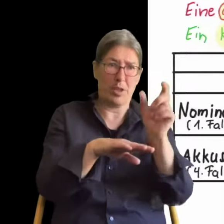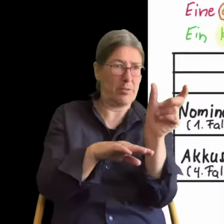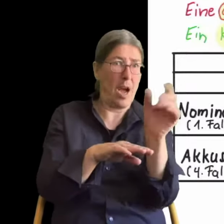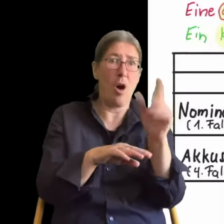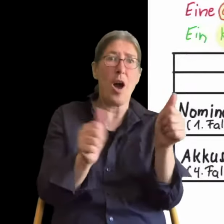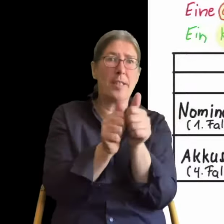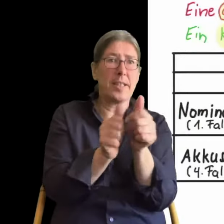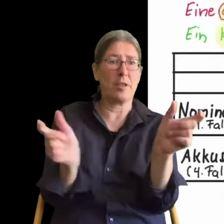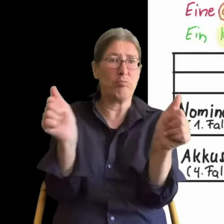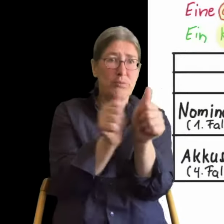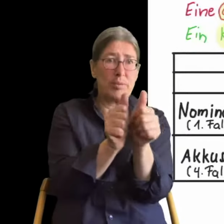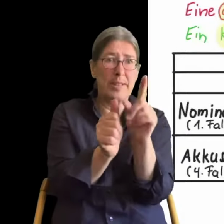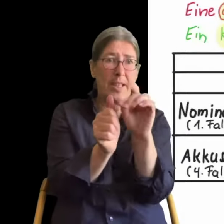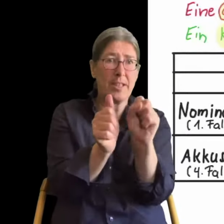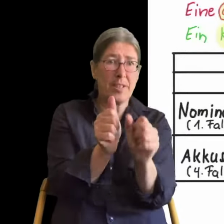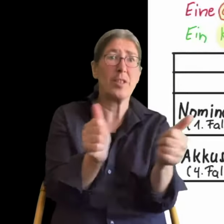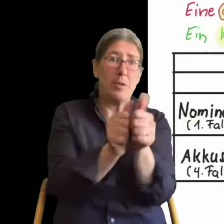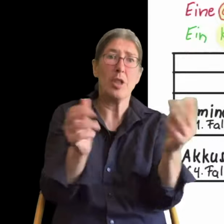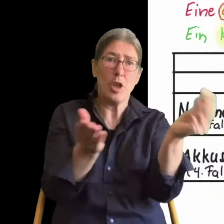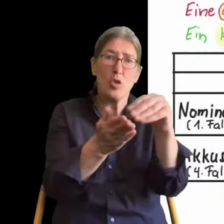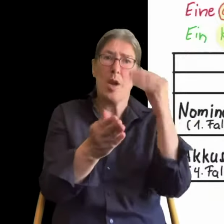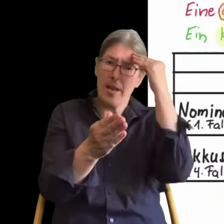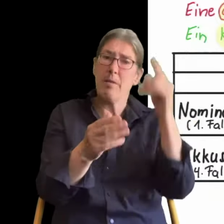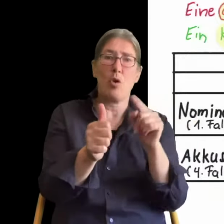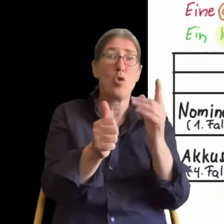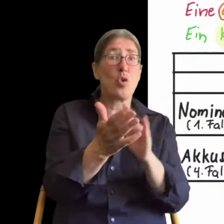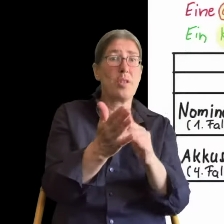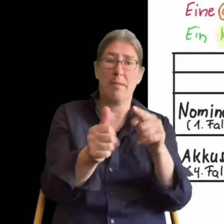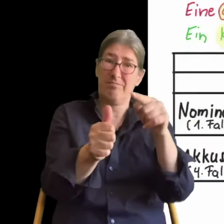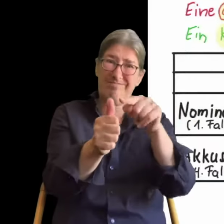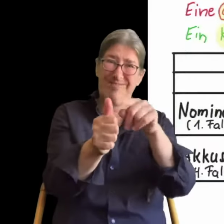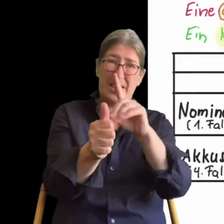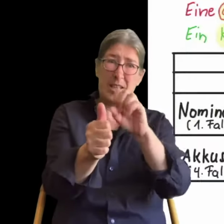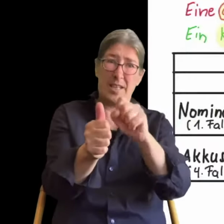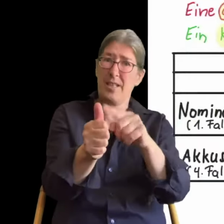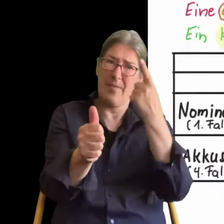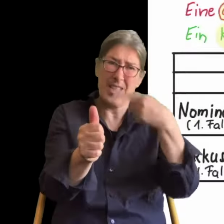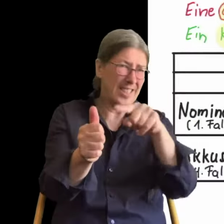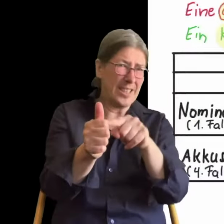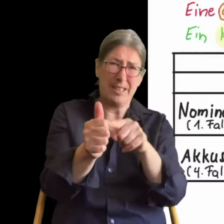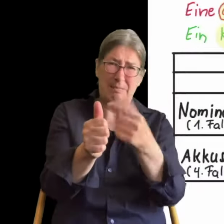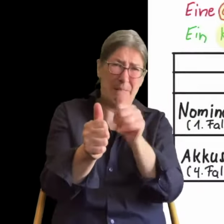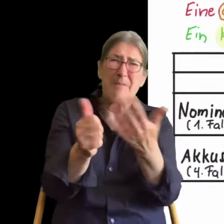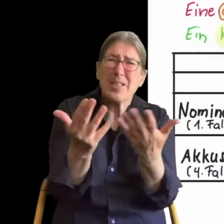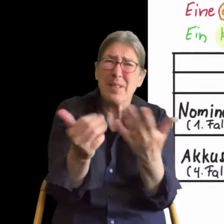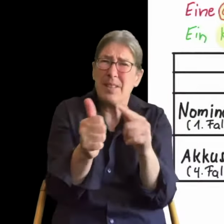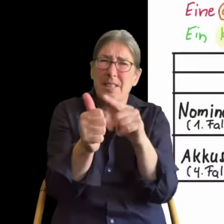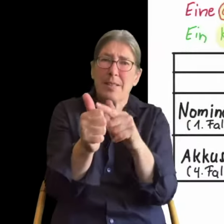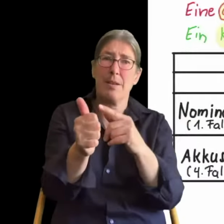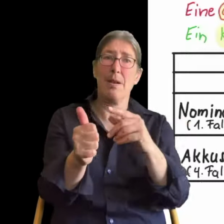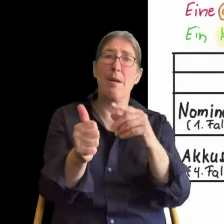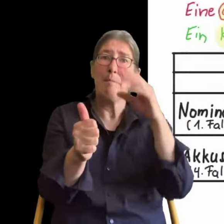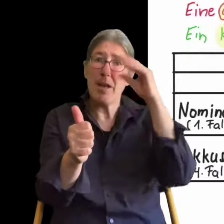die Artikel gleich mit dazu lernt, weil wenn ihr die Artikel von einem Nomen nicht wisst, also ihr wisst nicht, ob irgendwas der, die, das heißt, ob irgendwas